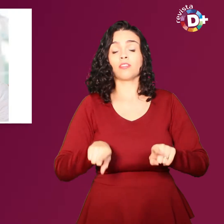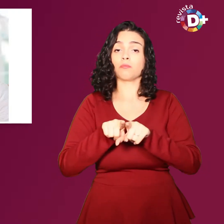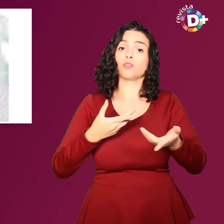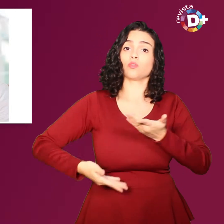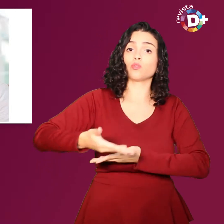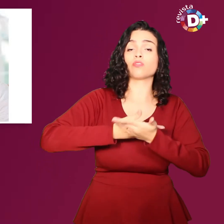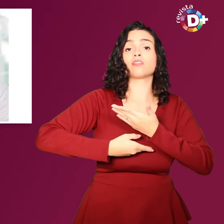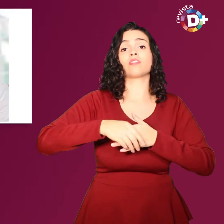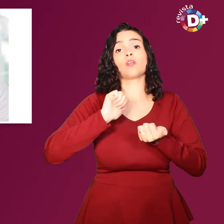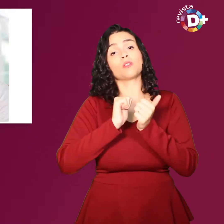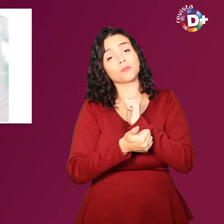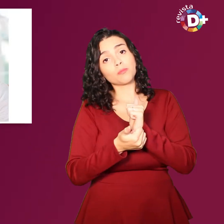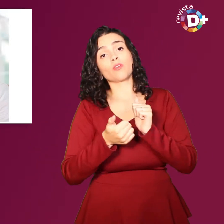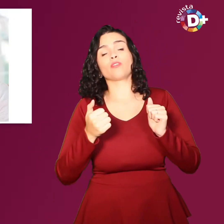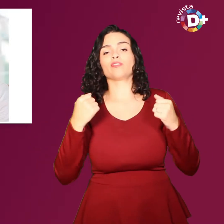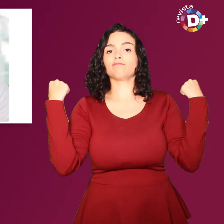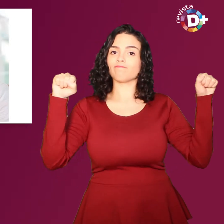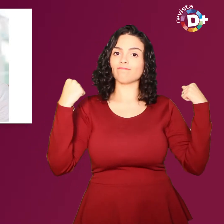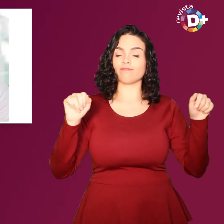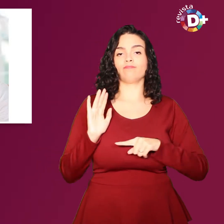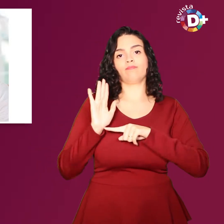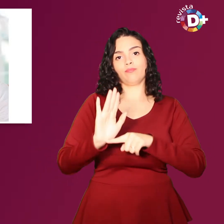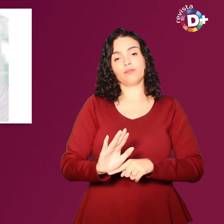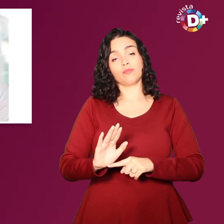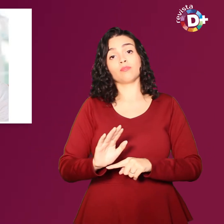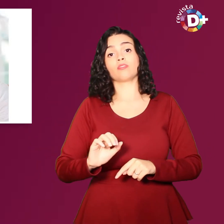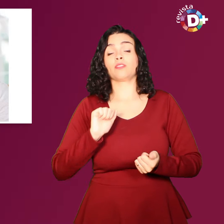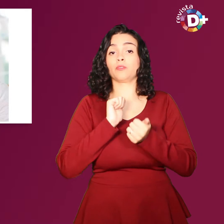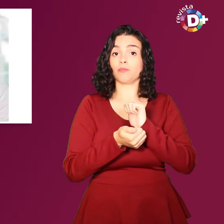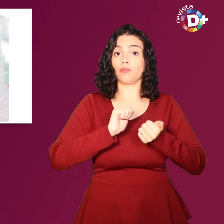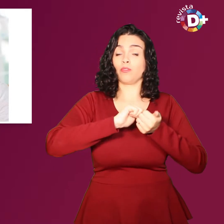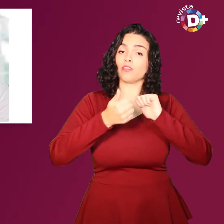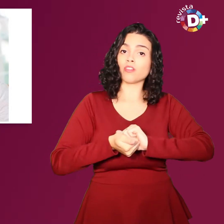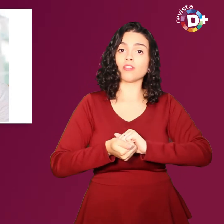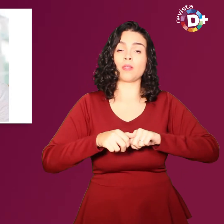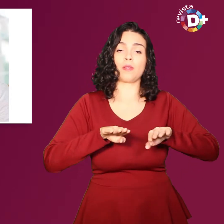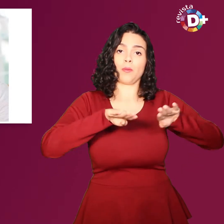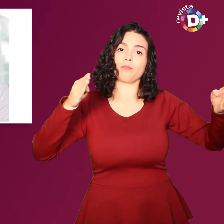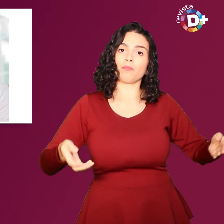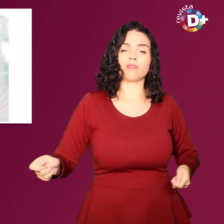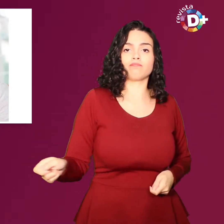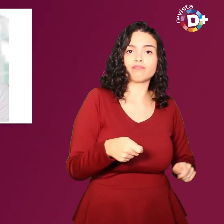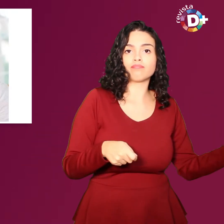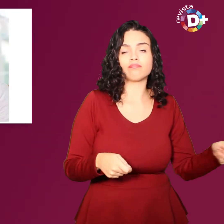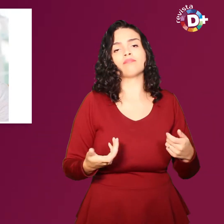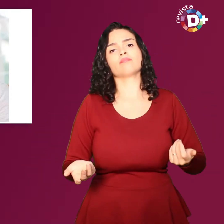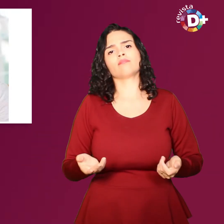Além disso, há a socialização que o esporte e as atividades físicas proporcionam. O esporte adaptado, como tênis de mesa,